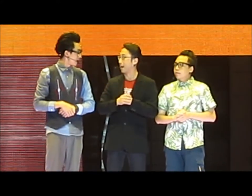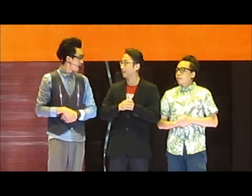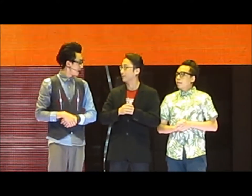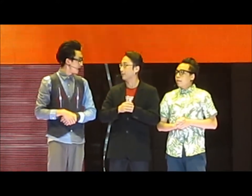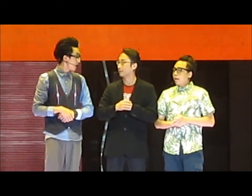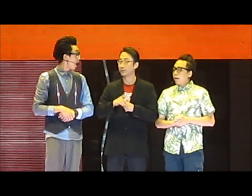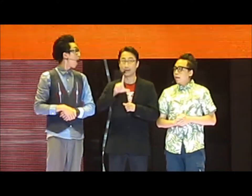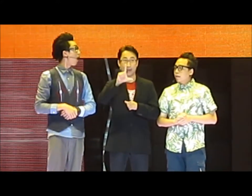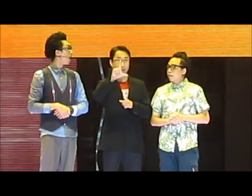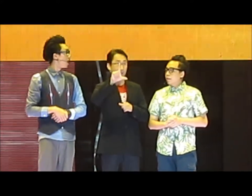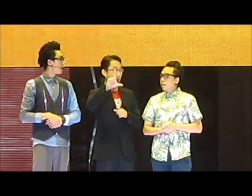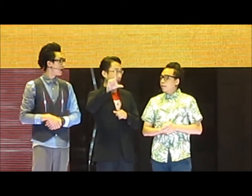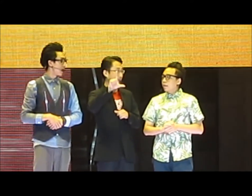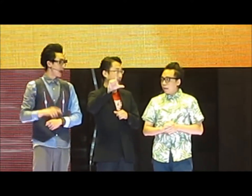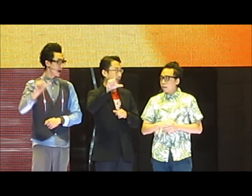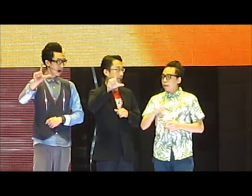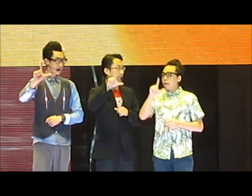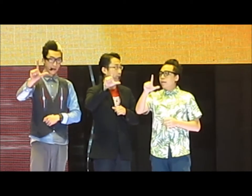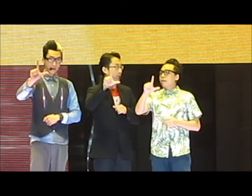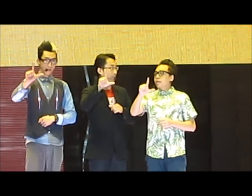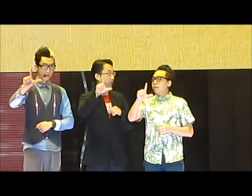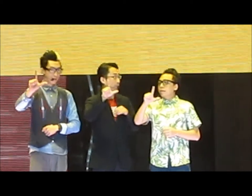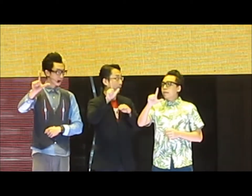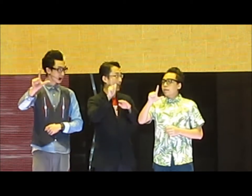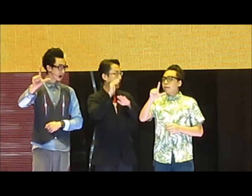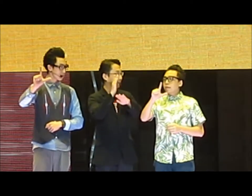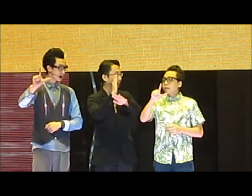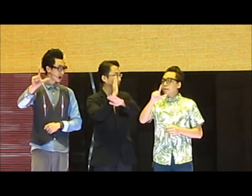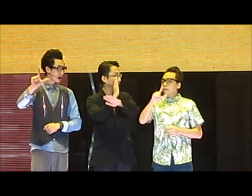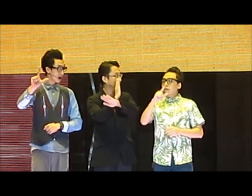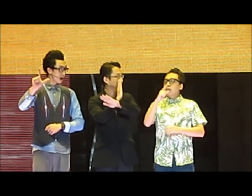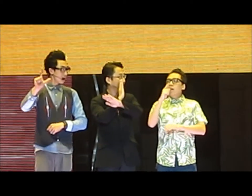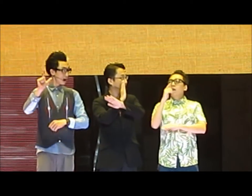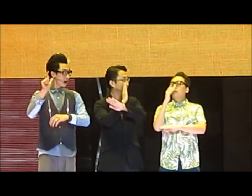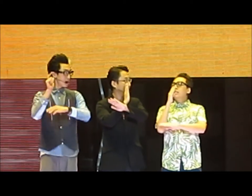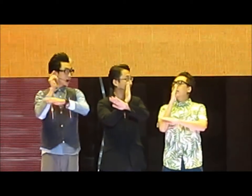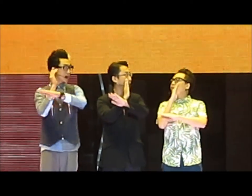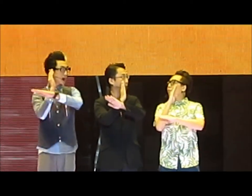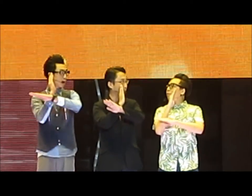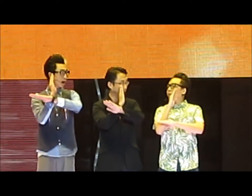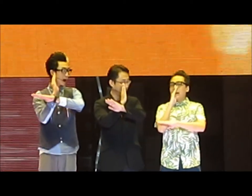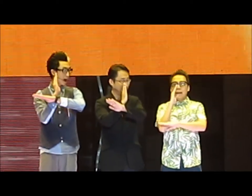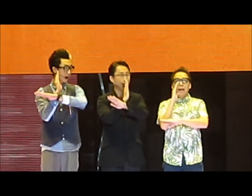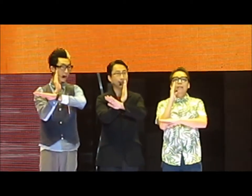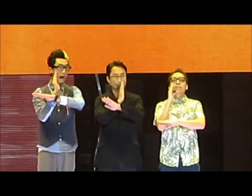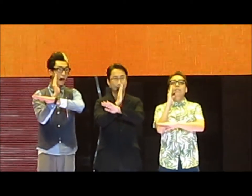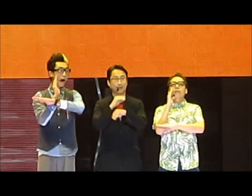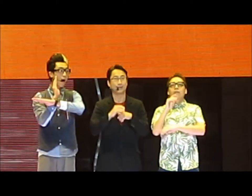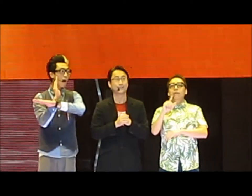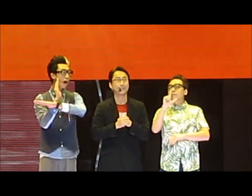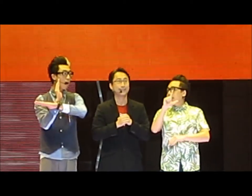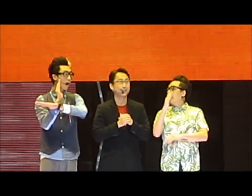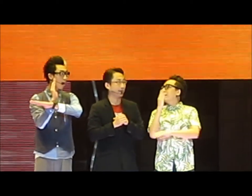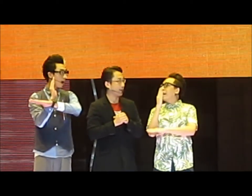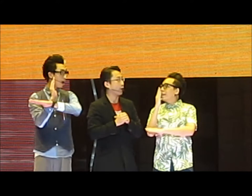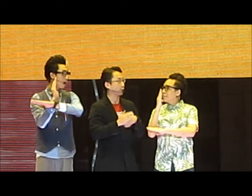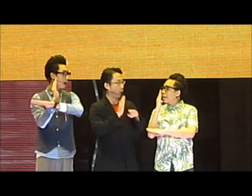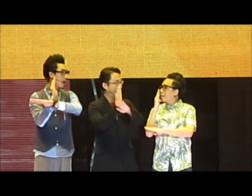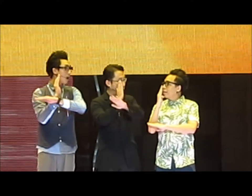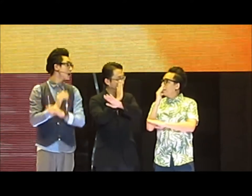名噶嘛？佢姓李係咪？ 李。 通常叫佢做咩人啊？ 哦，超人。咁就李嘉誠， 即係